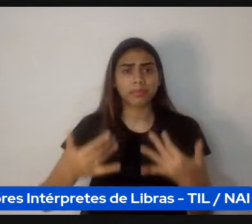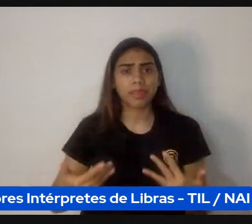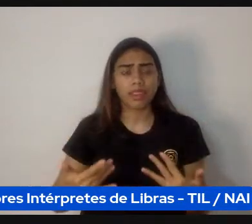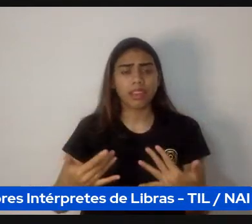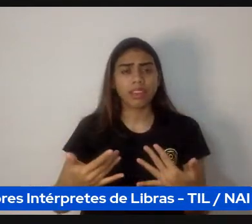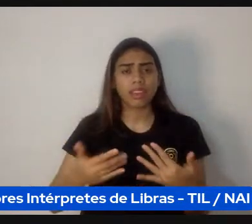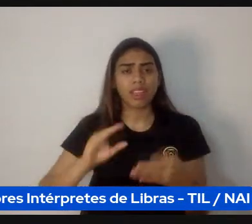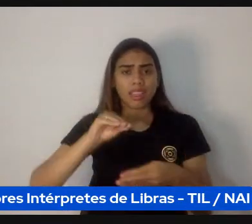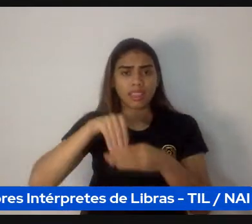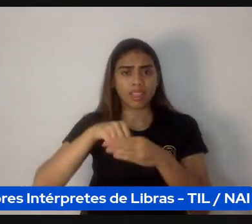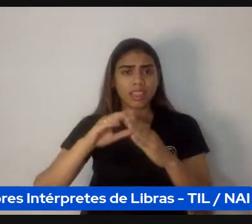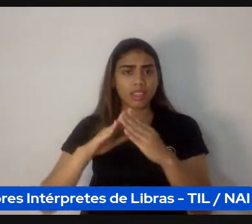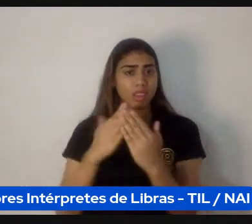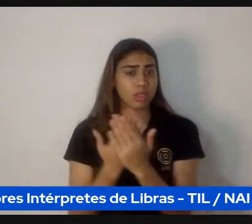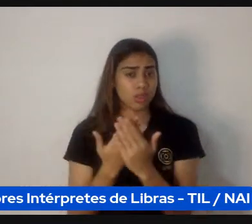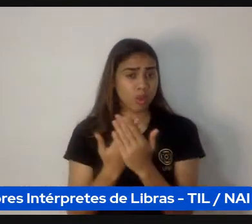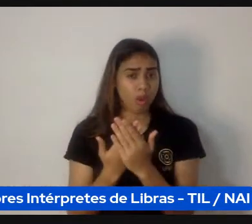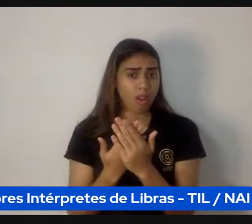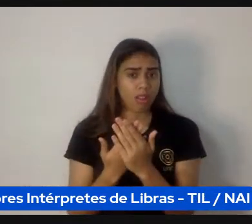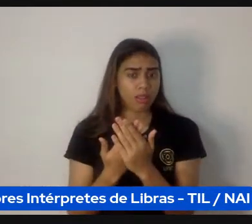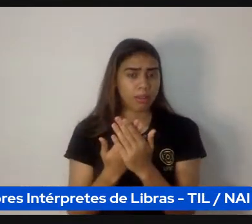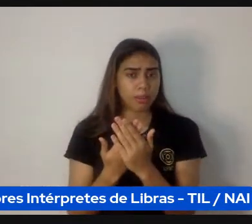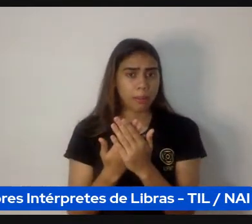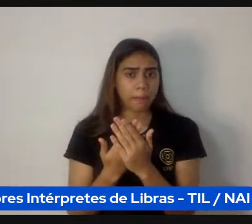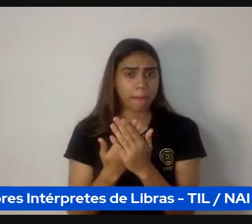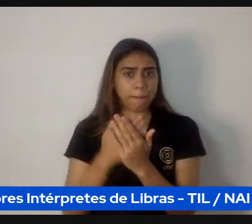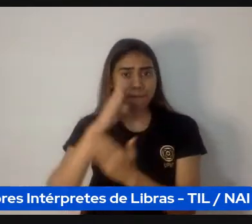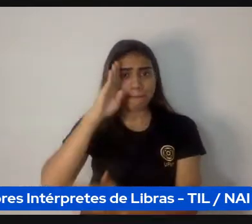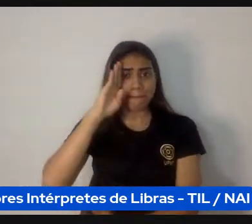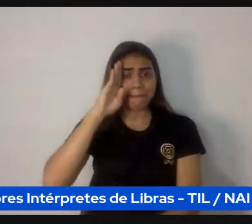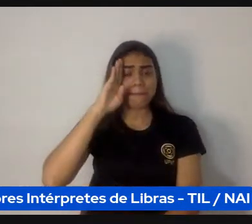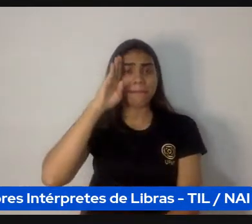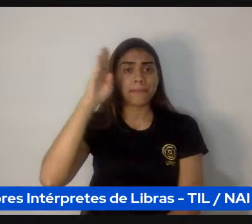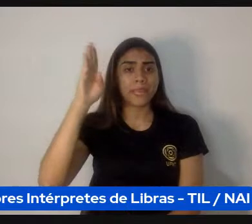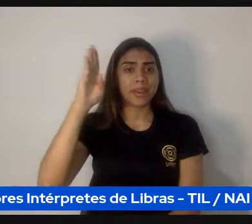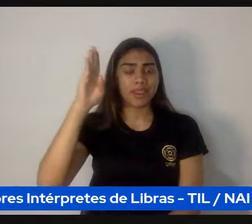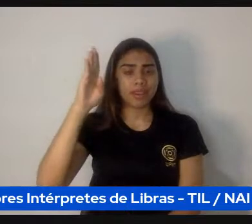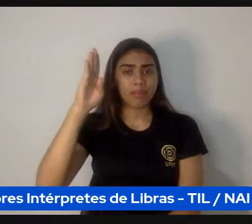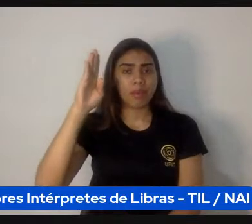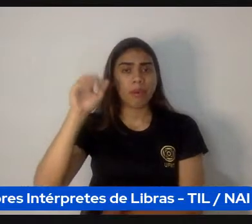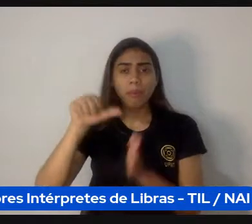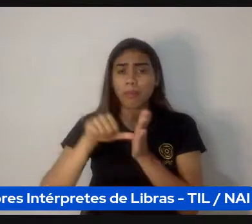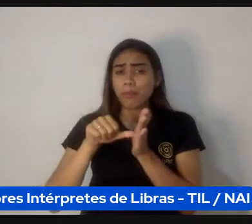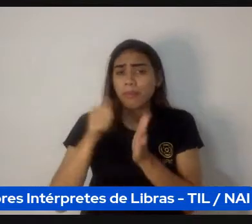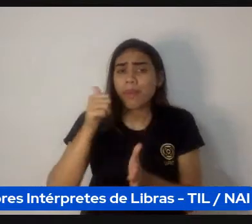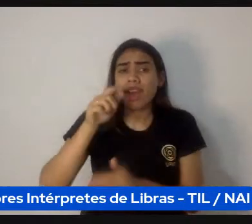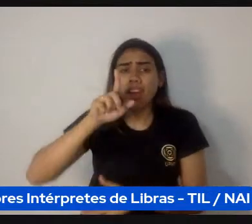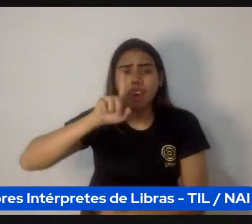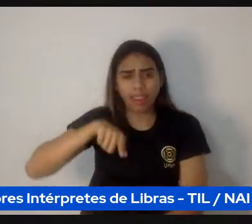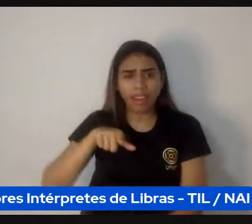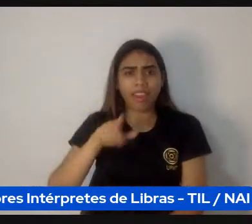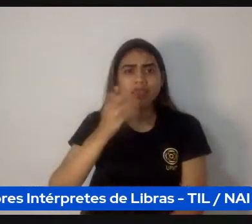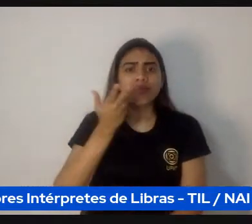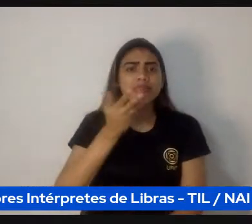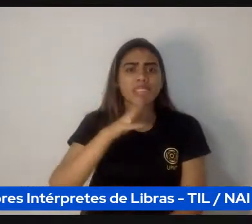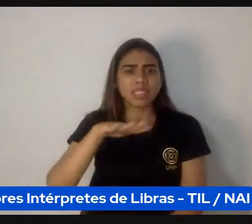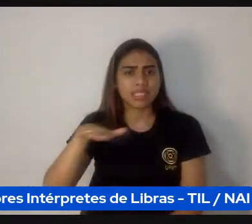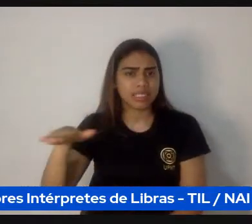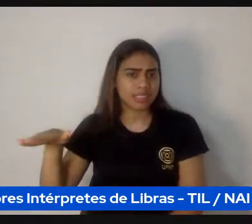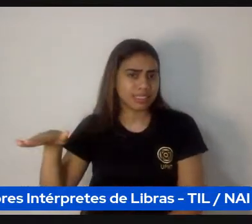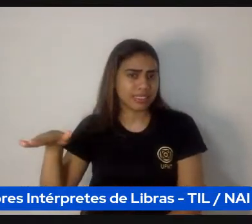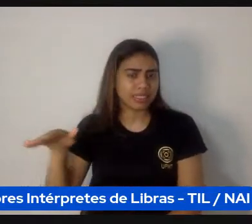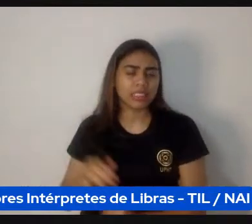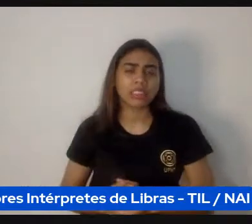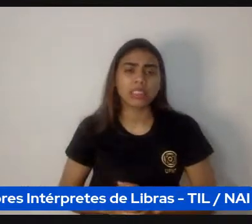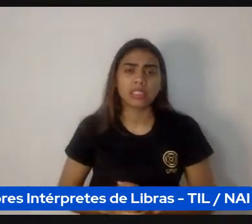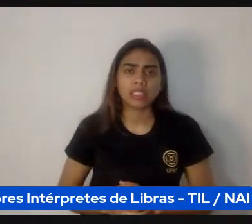gente pensa de importante para as crianças é para todas as crianças, né? O que a gente pensa de importante para os alunos